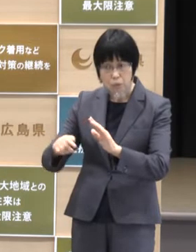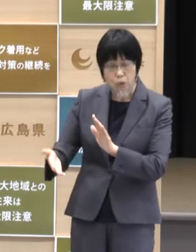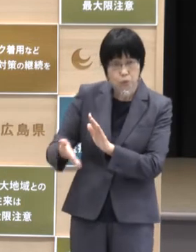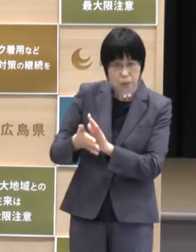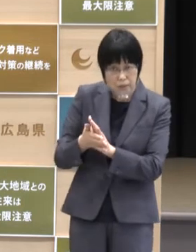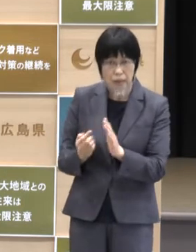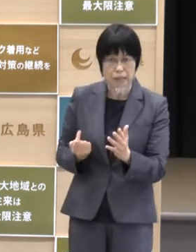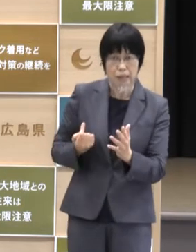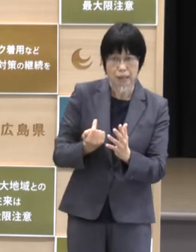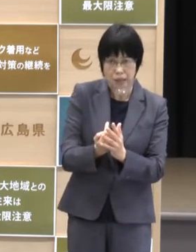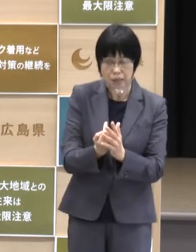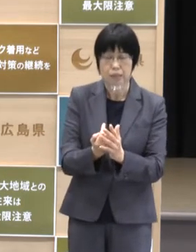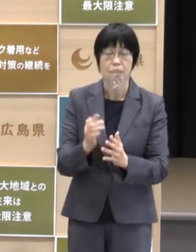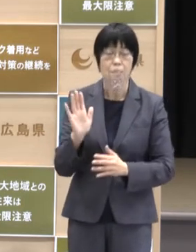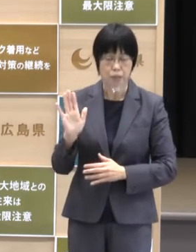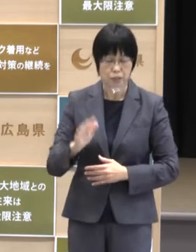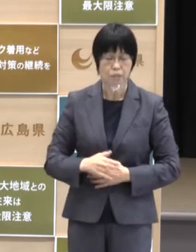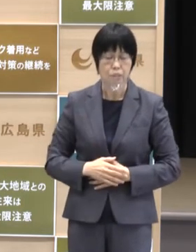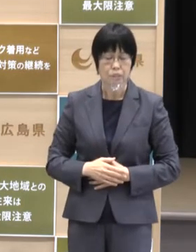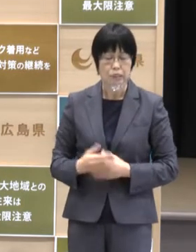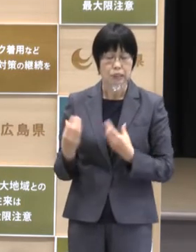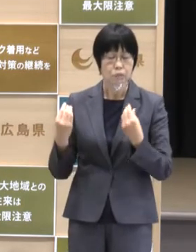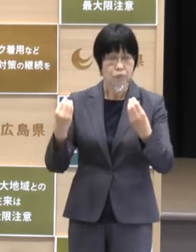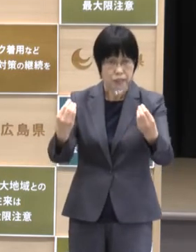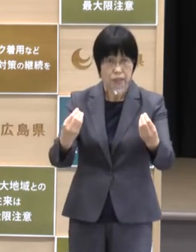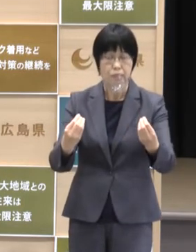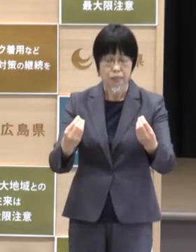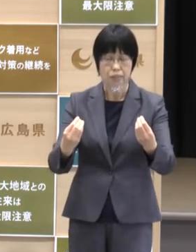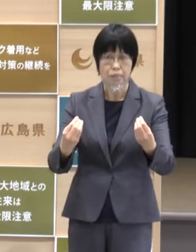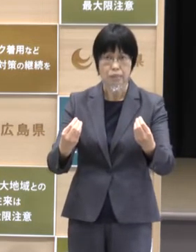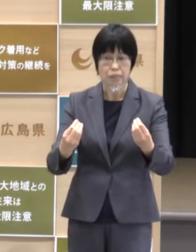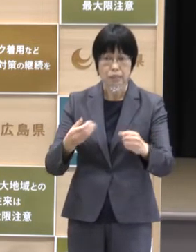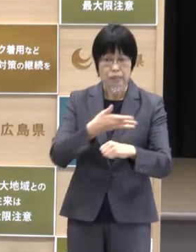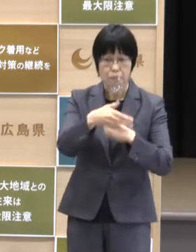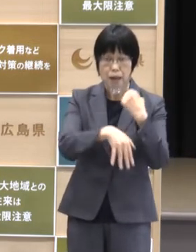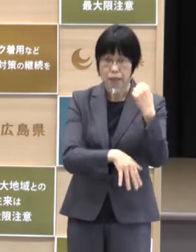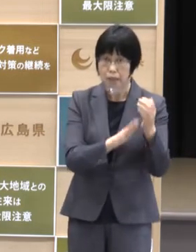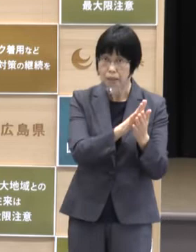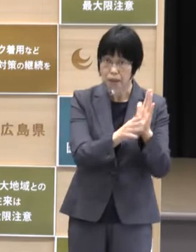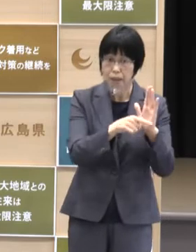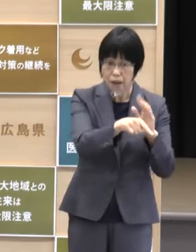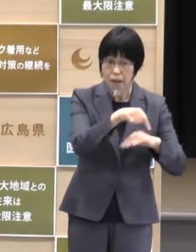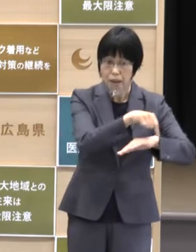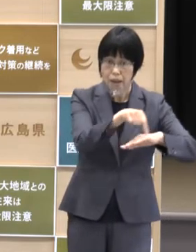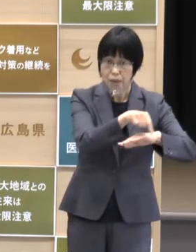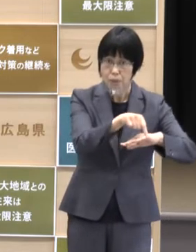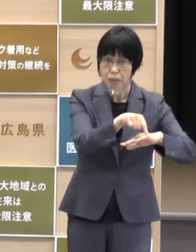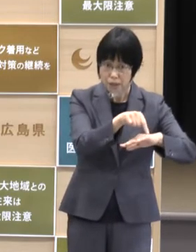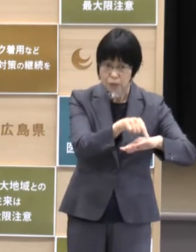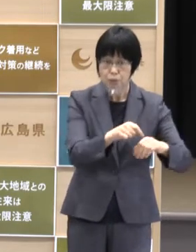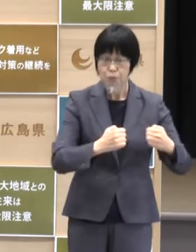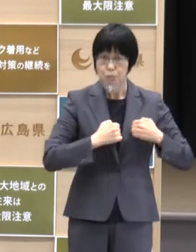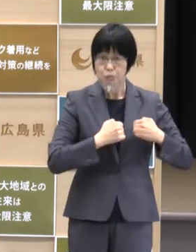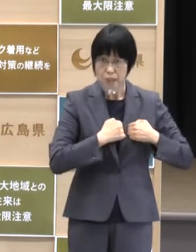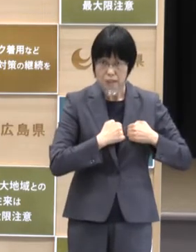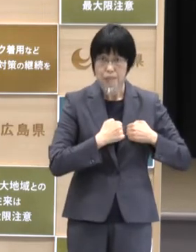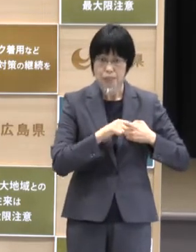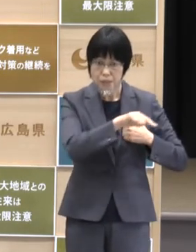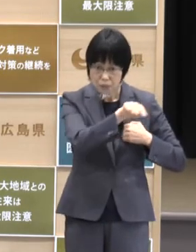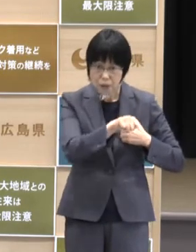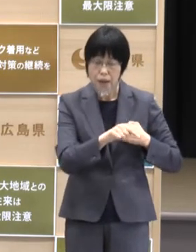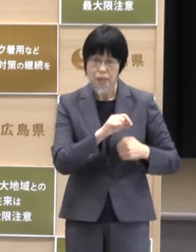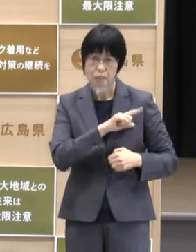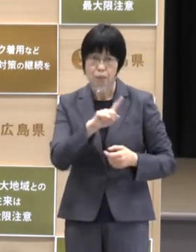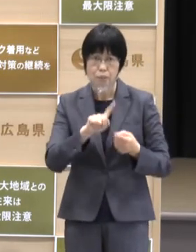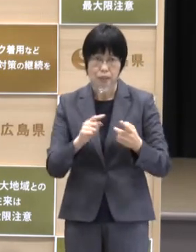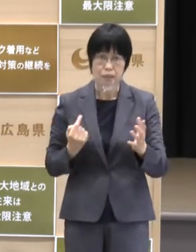し、引き続きですね、島根が計画される訓練には積極的に参加をしていきた